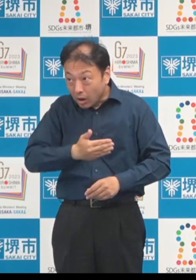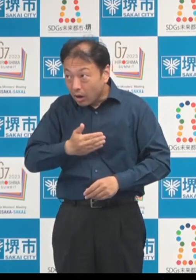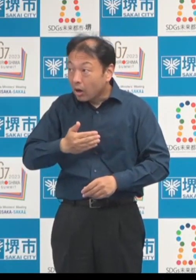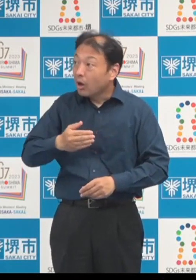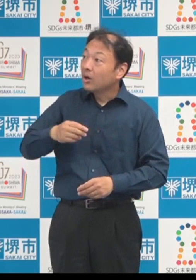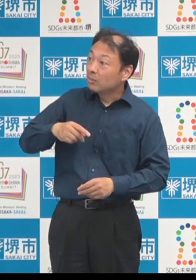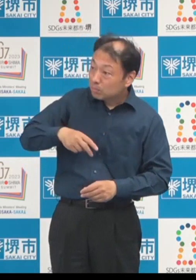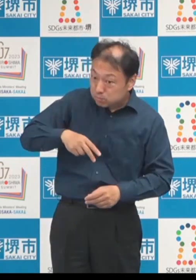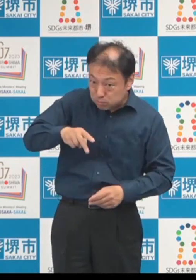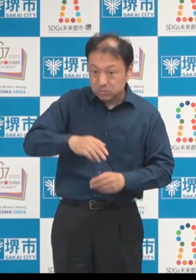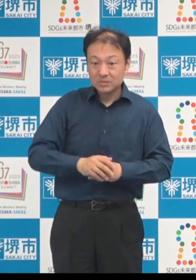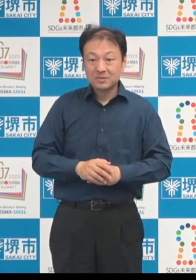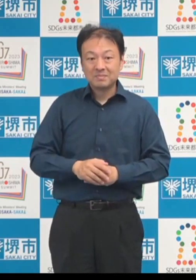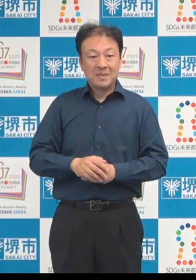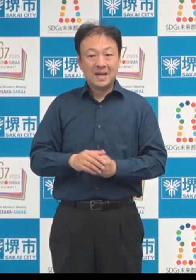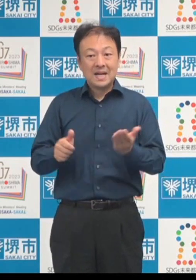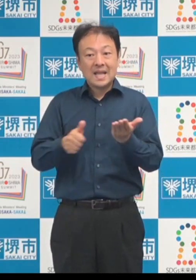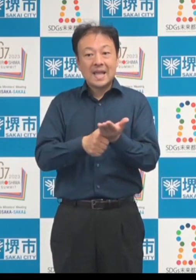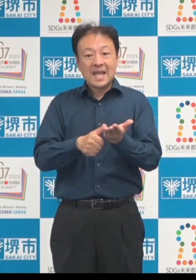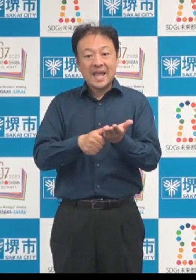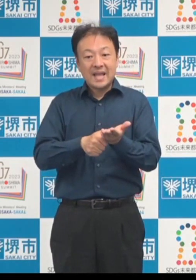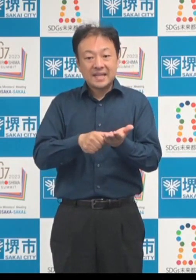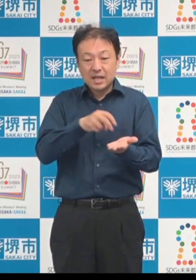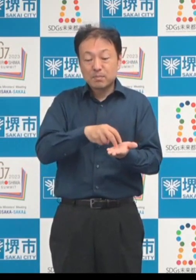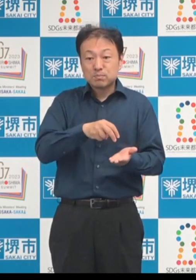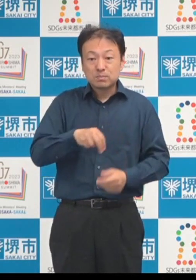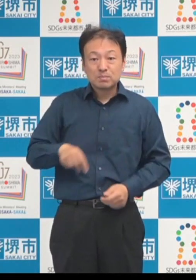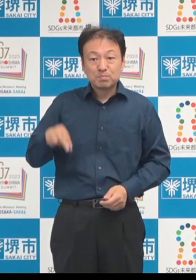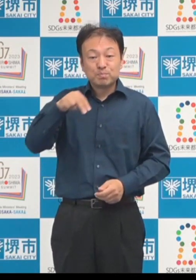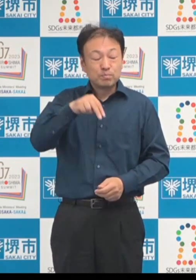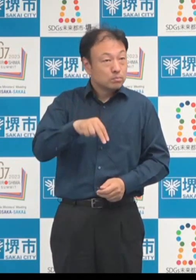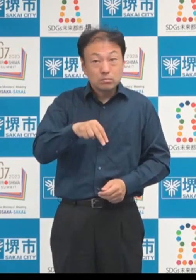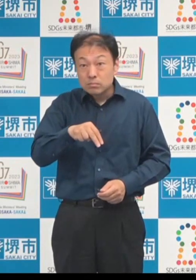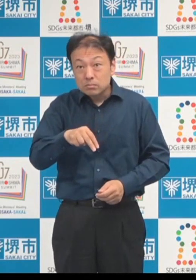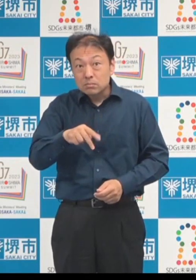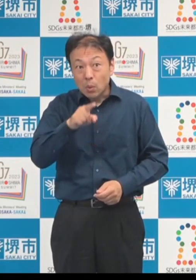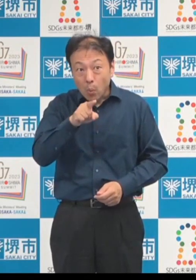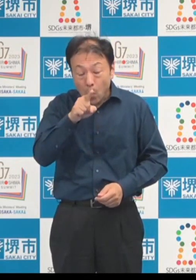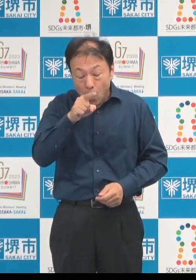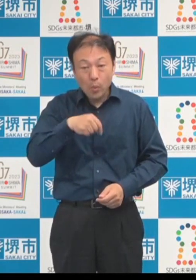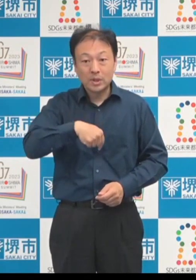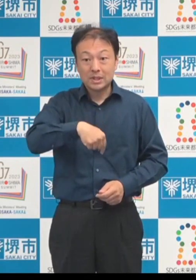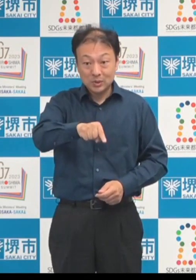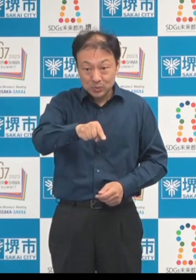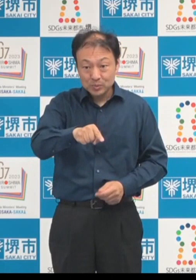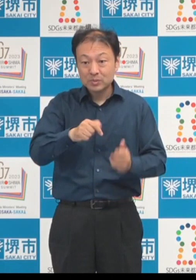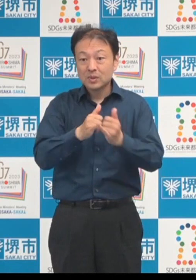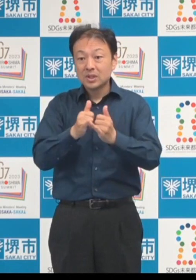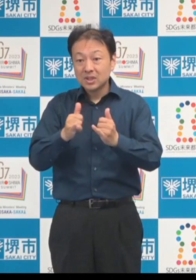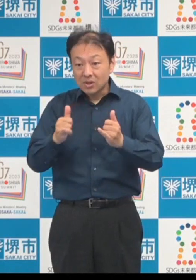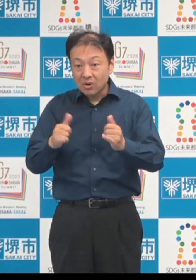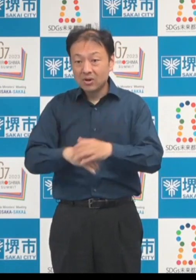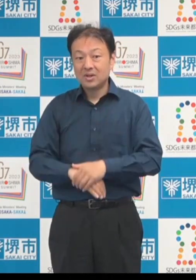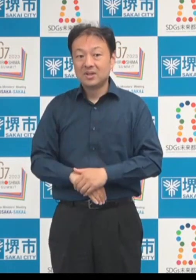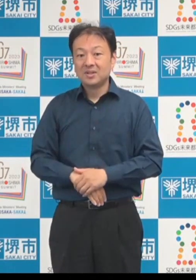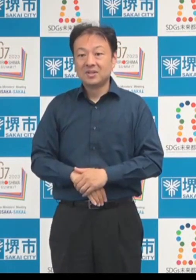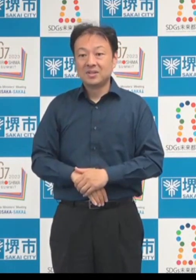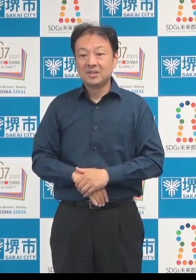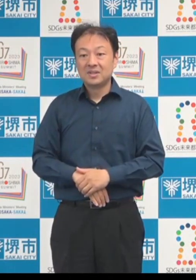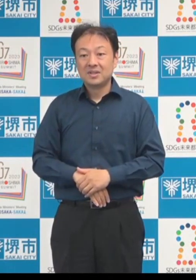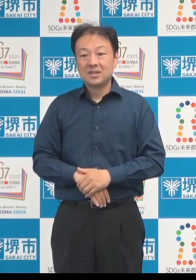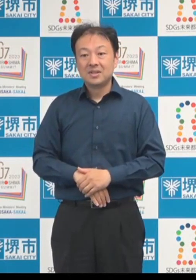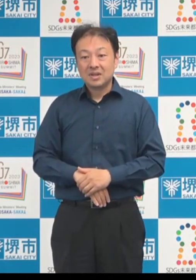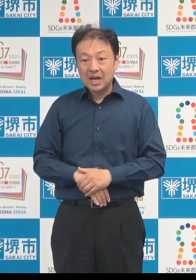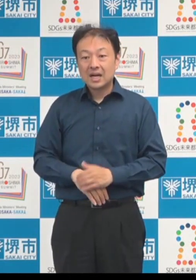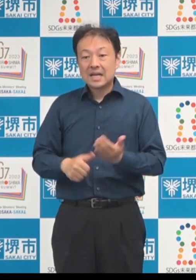ね、駅に降りた時に今日どこか行こうかなと思って来るという人が、駅に降りた時